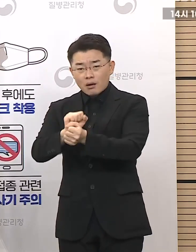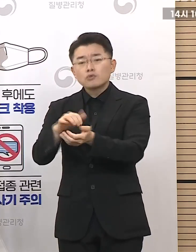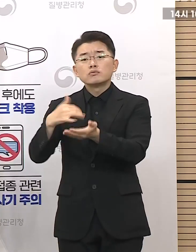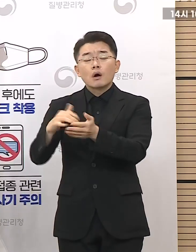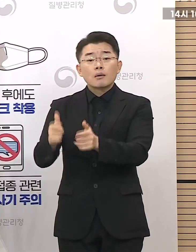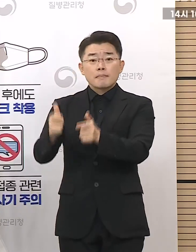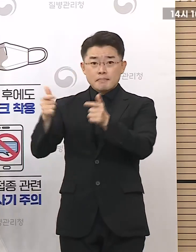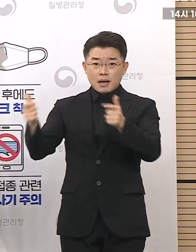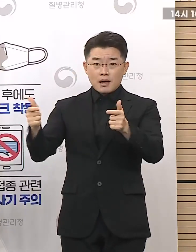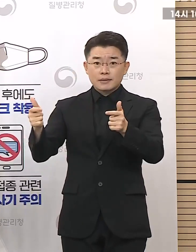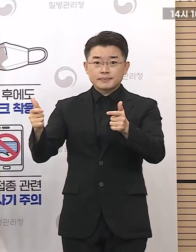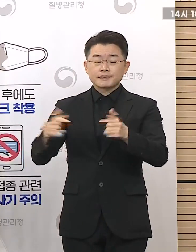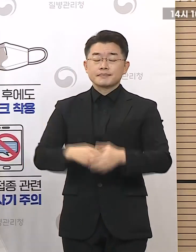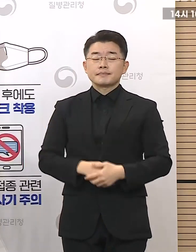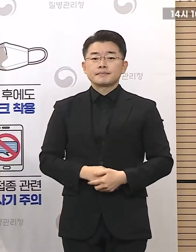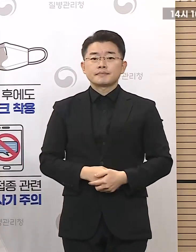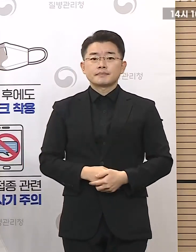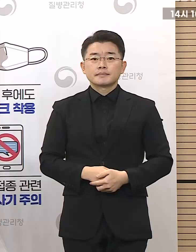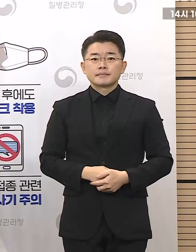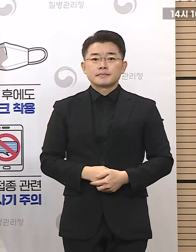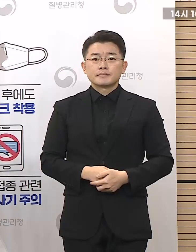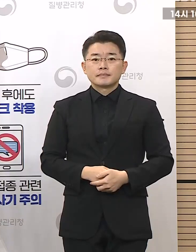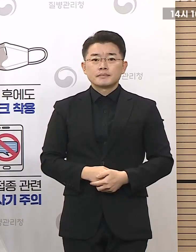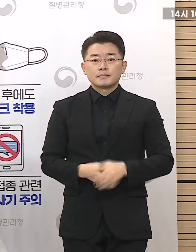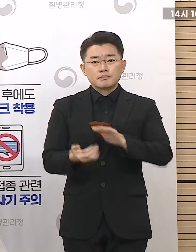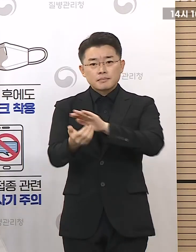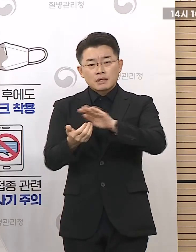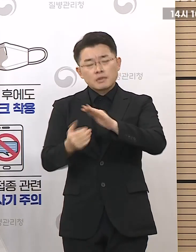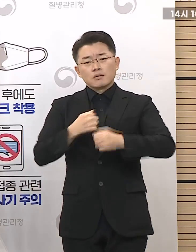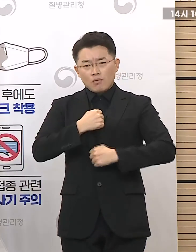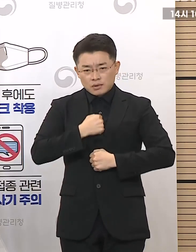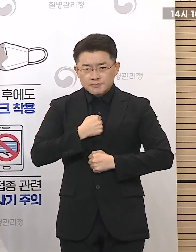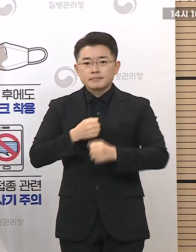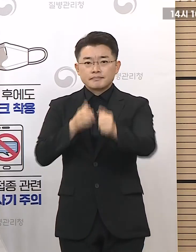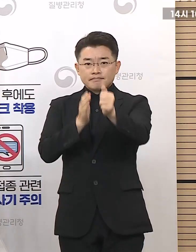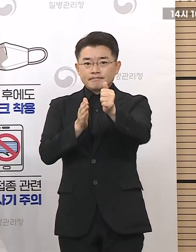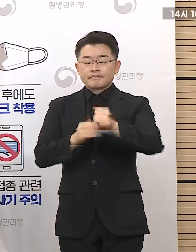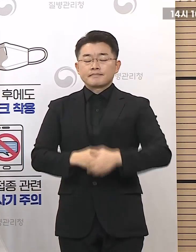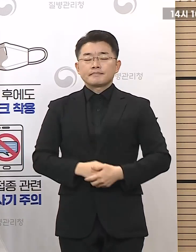감염 사례도 다수 발생하여 이에 대한 주의가 필요합니다.